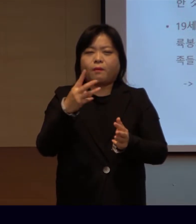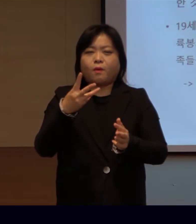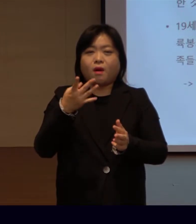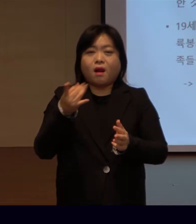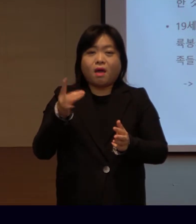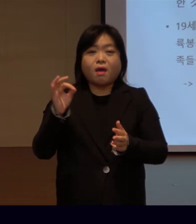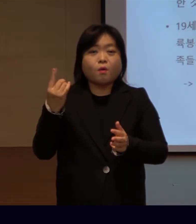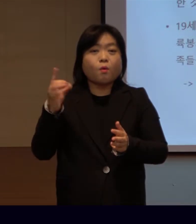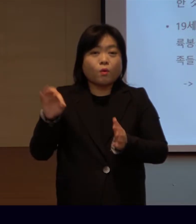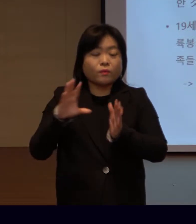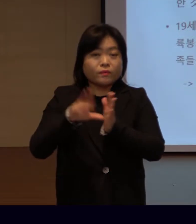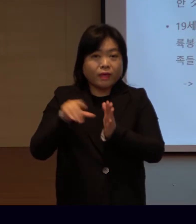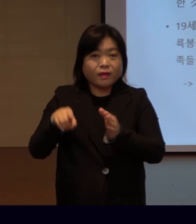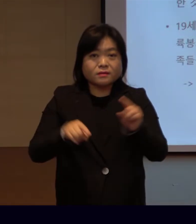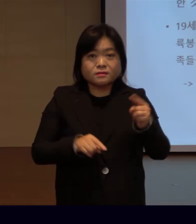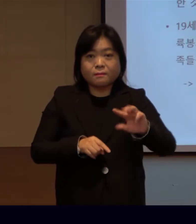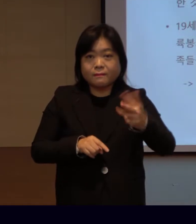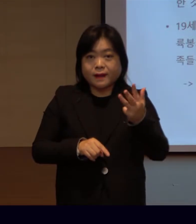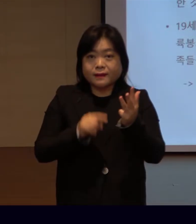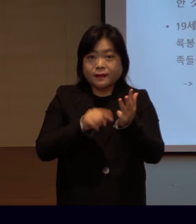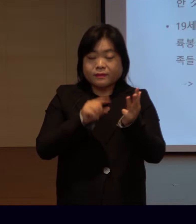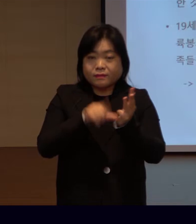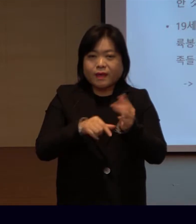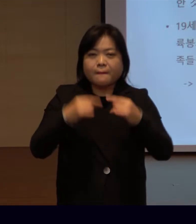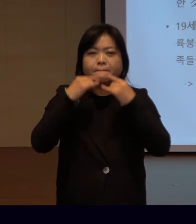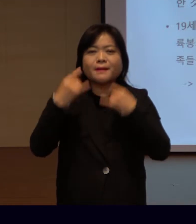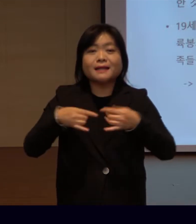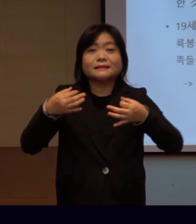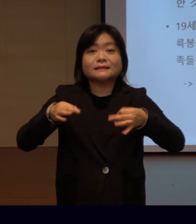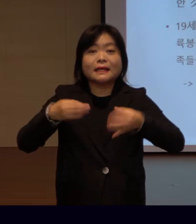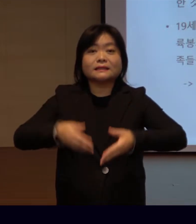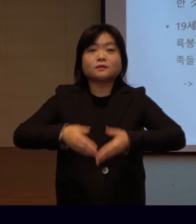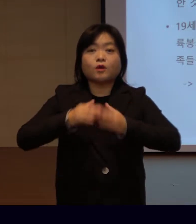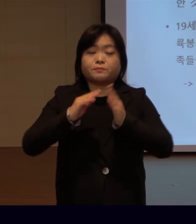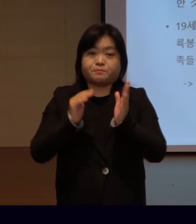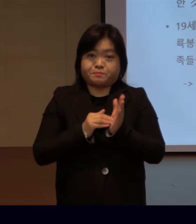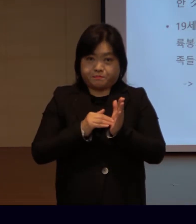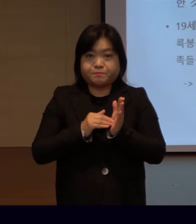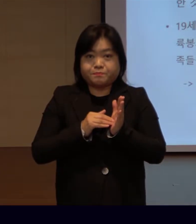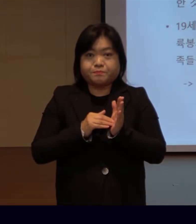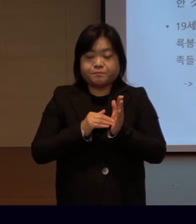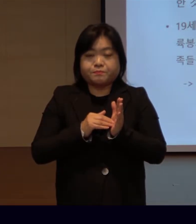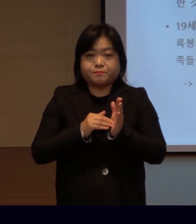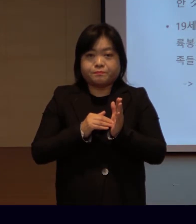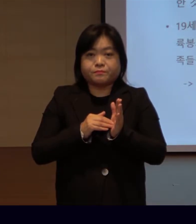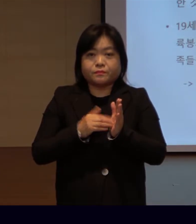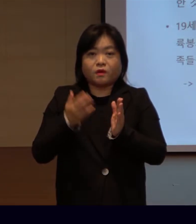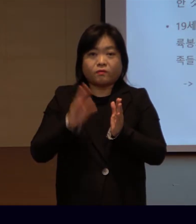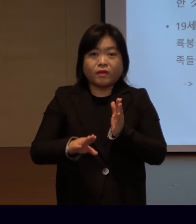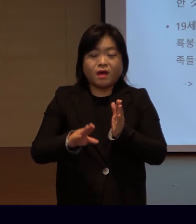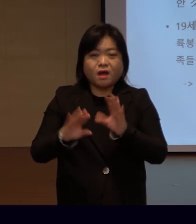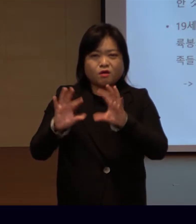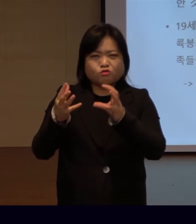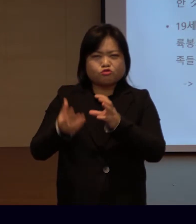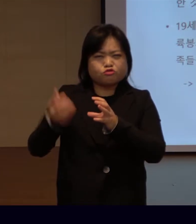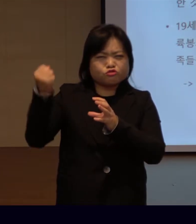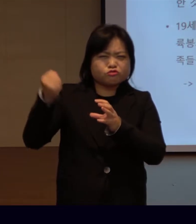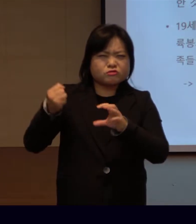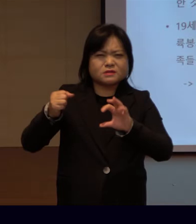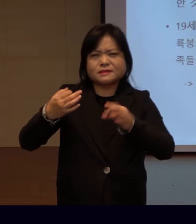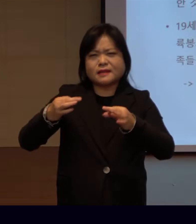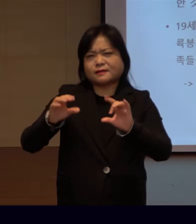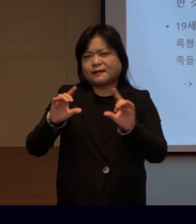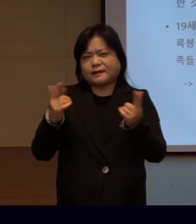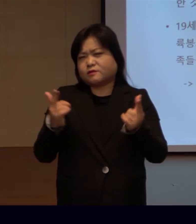1800년에 banque de France 프랑스 은행이 설립되었는데 그게 그렇다고 국유 은행은